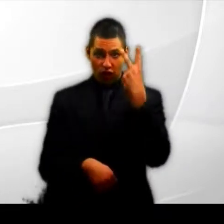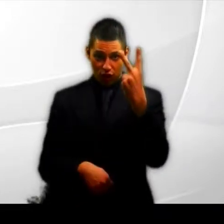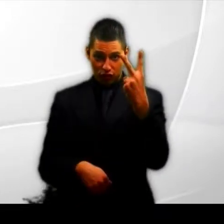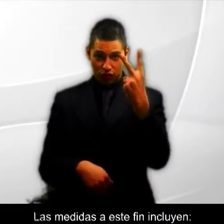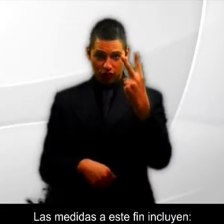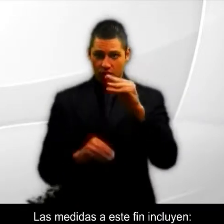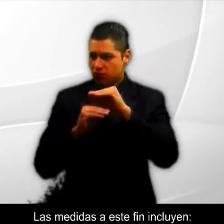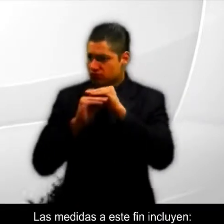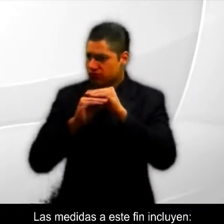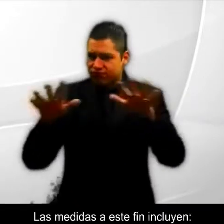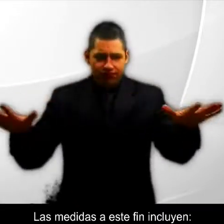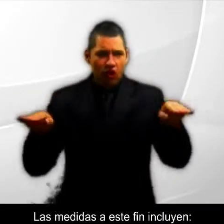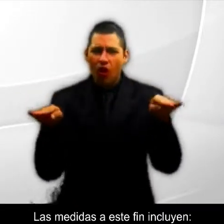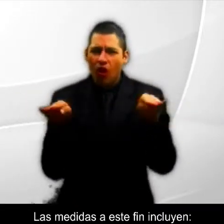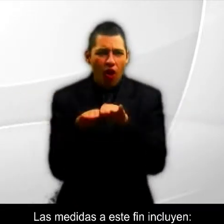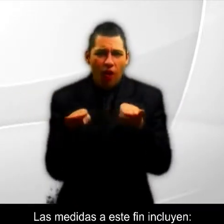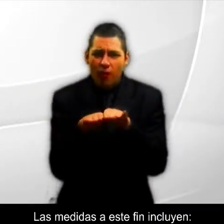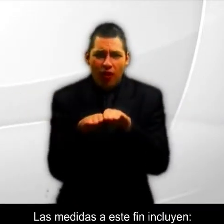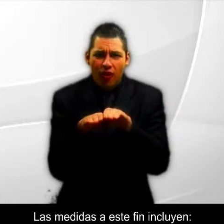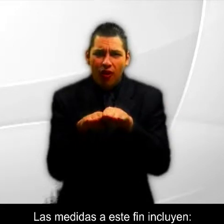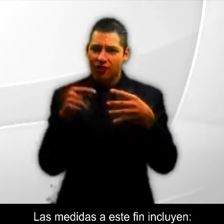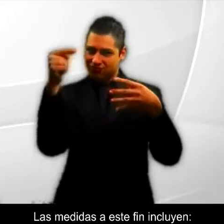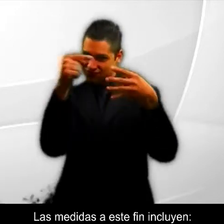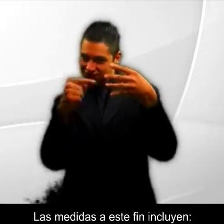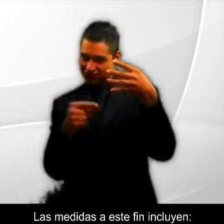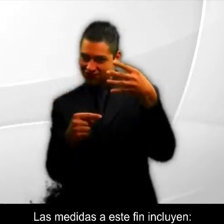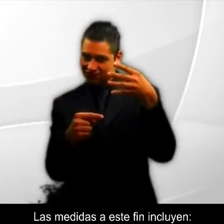2. Las medidas a este fin incluyen